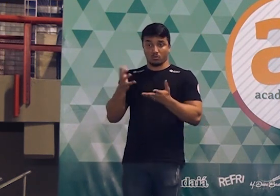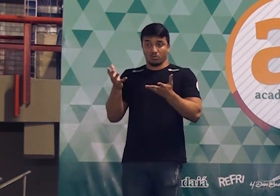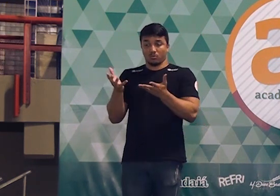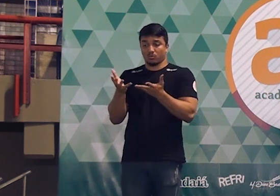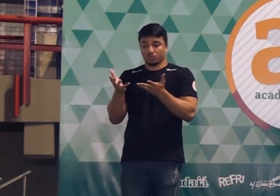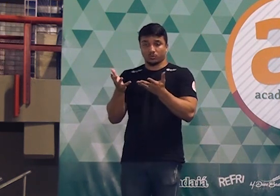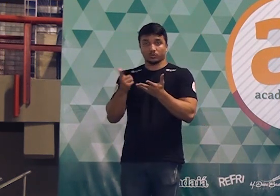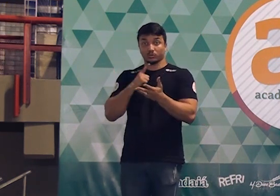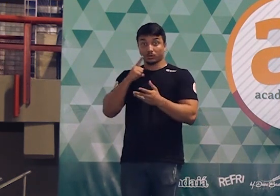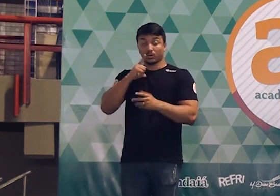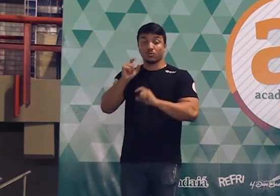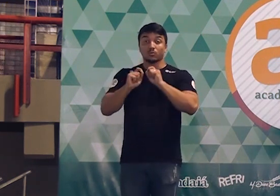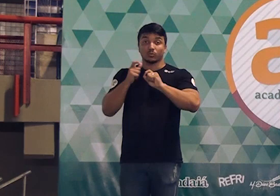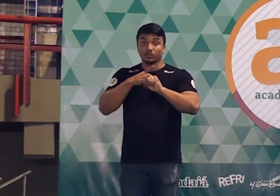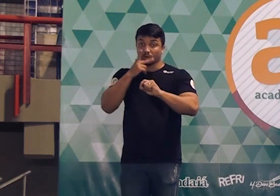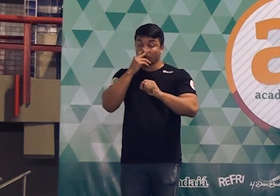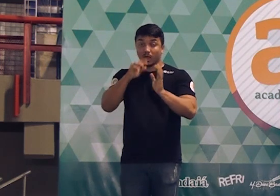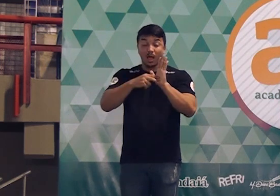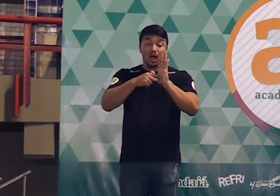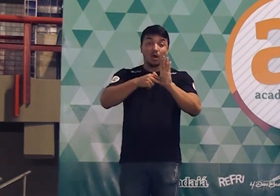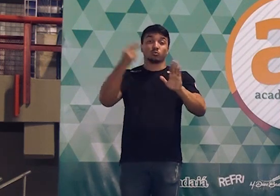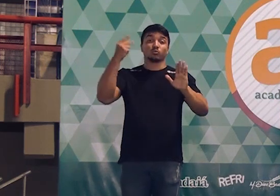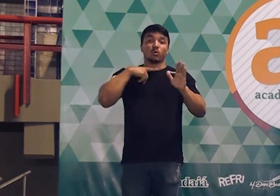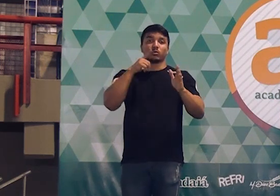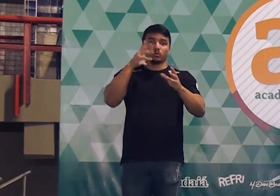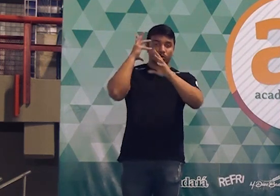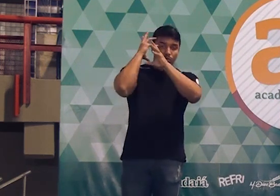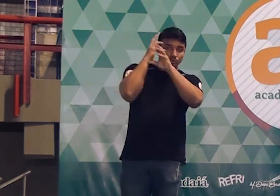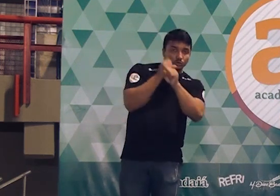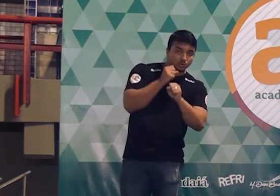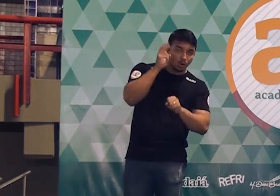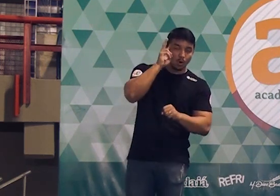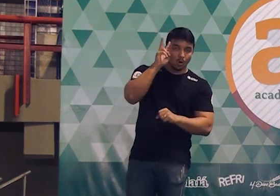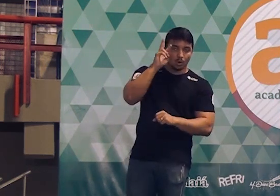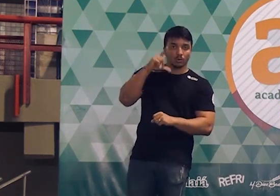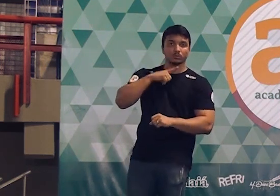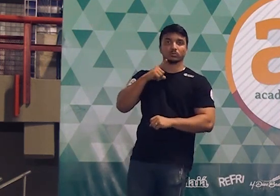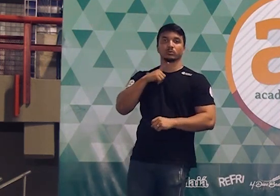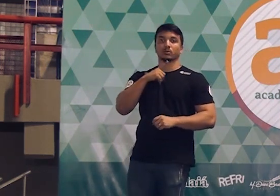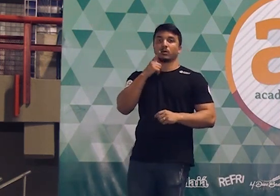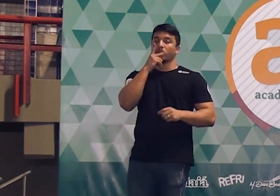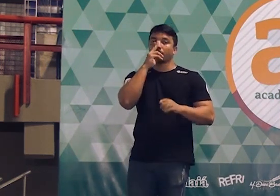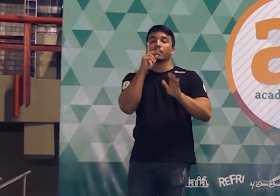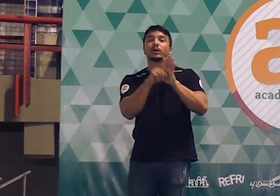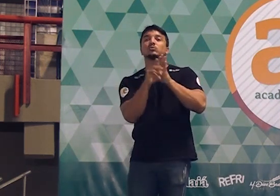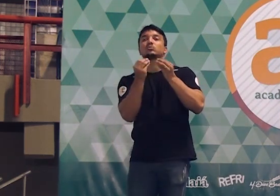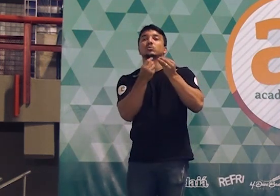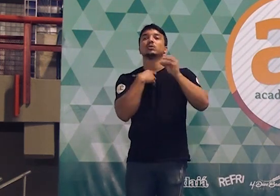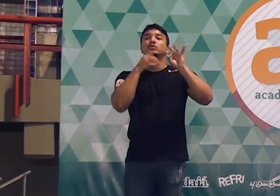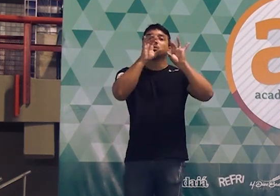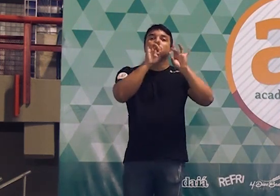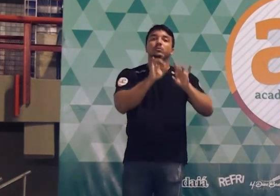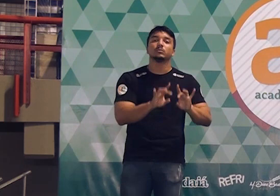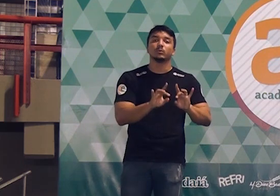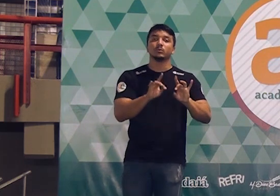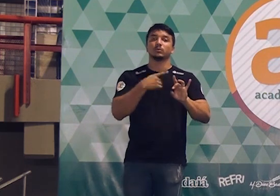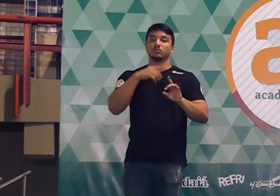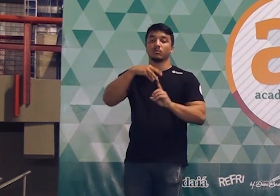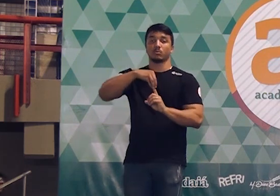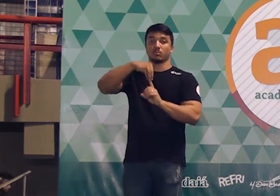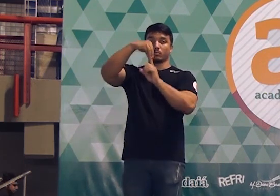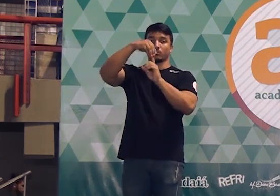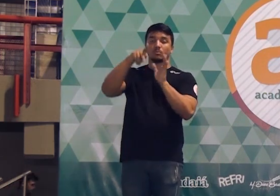Hoje, já tem vários autores da história que questionam o exclusivismo e o